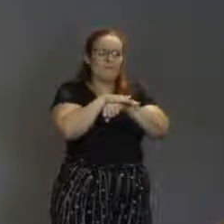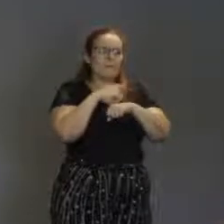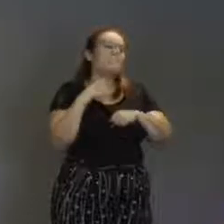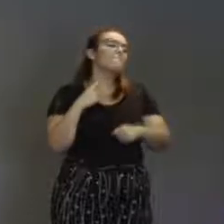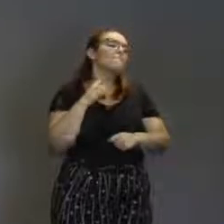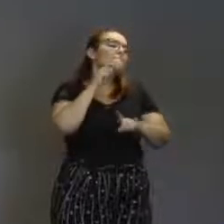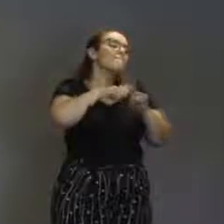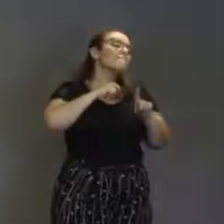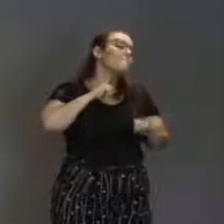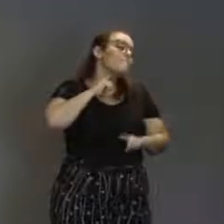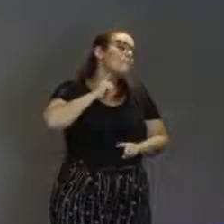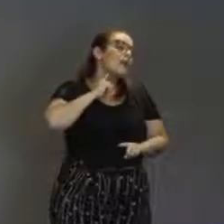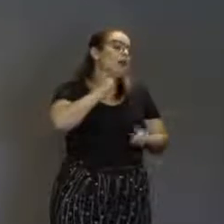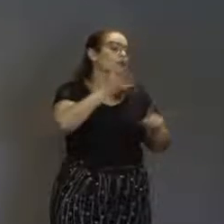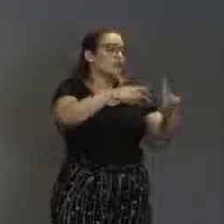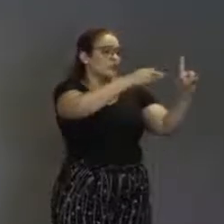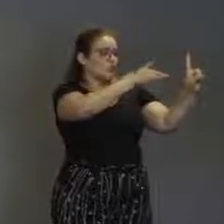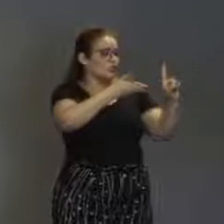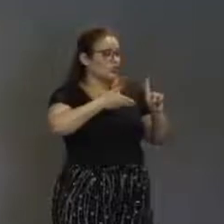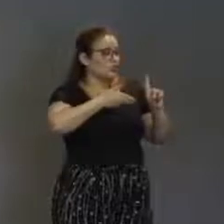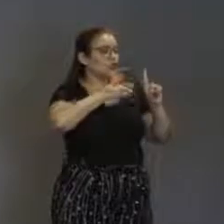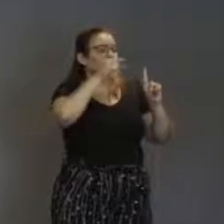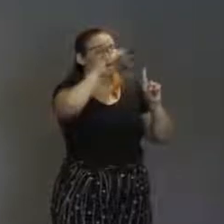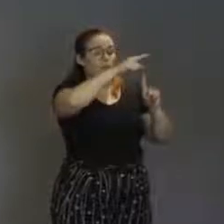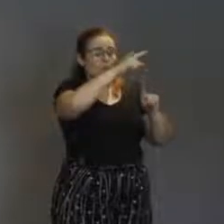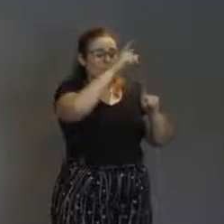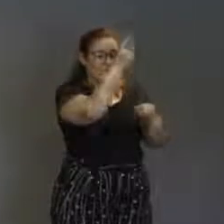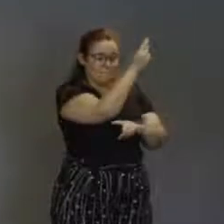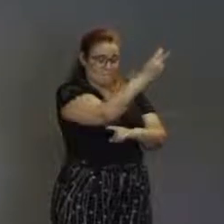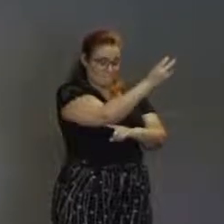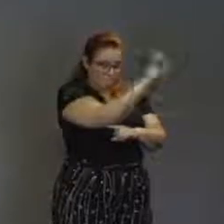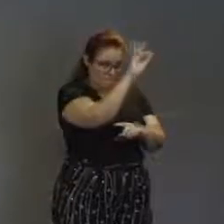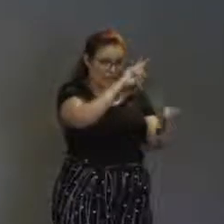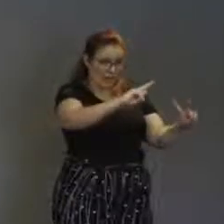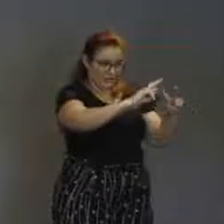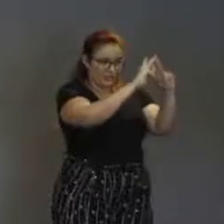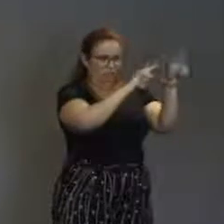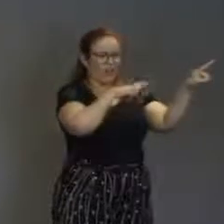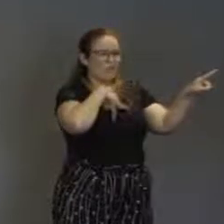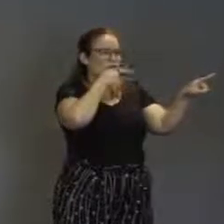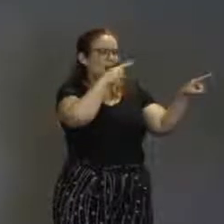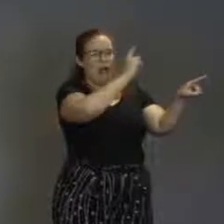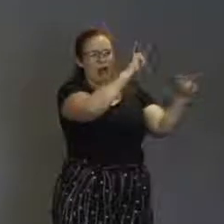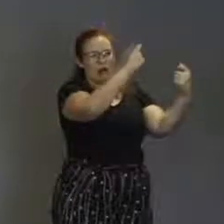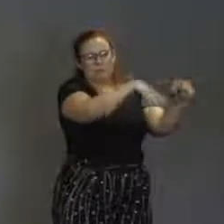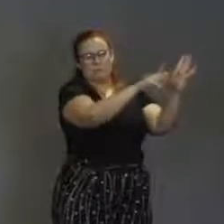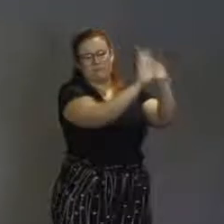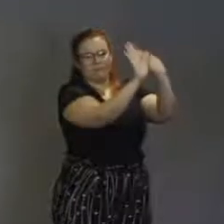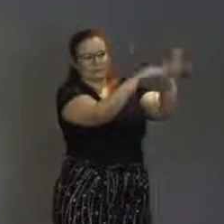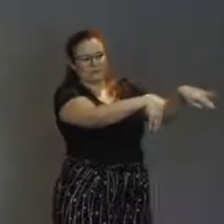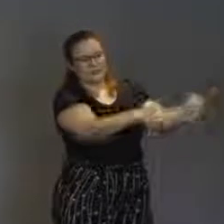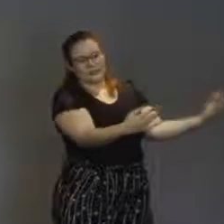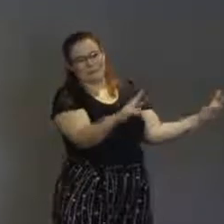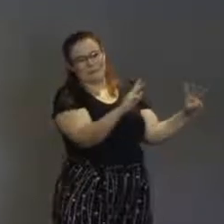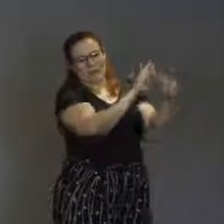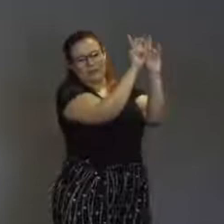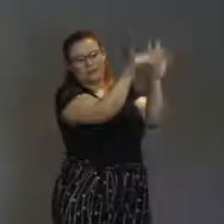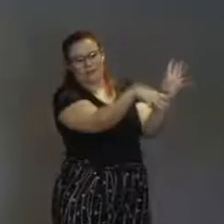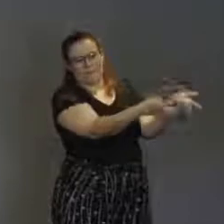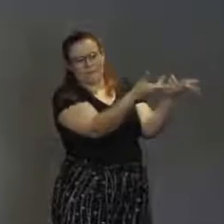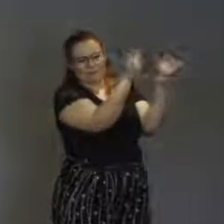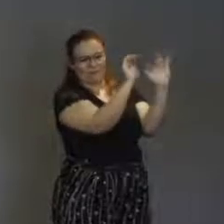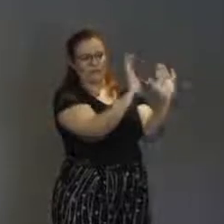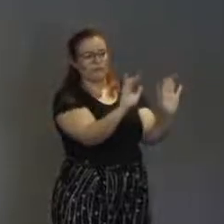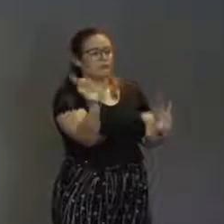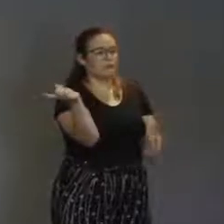o diretor-geral de uma instituição em Paris chamada Paris & Co. E a gente fala, Paris não precisa fazer mais nada, porque Paris já é Paris, né? E Paris está fazendo